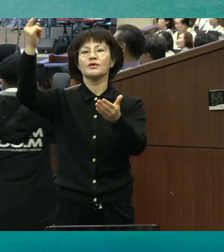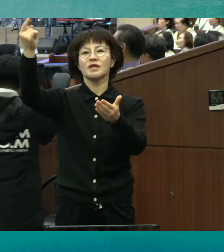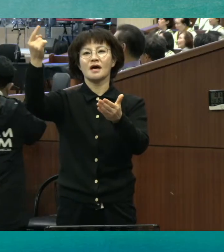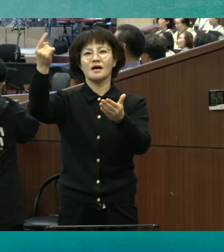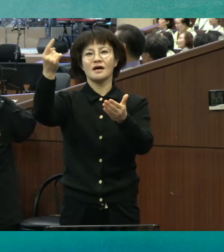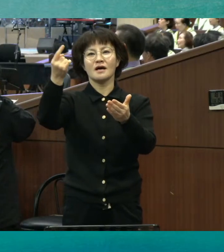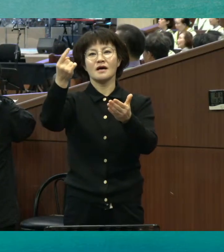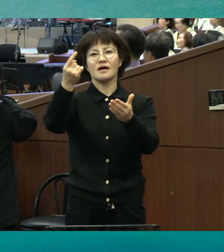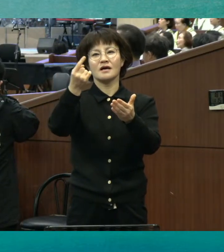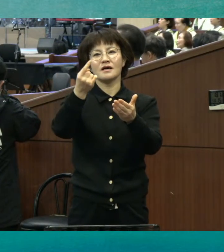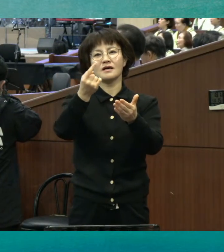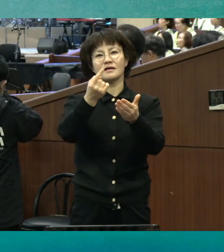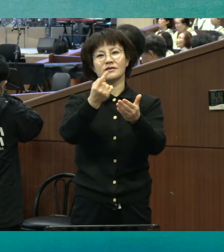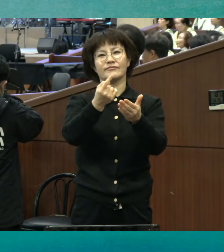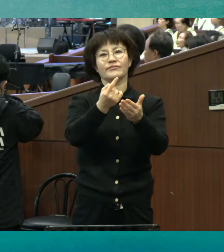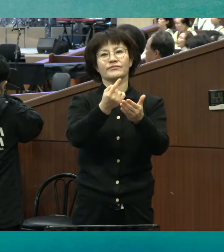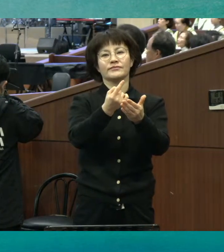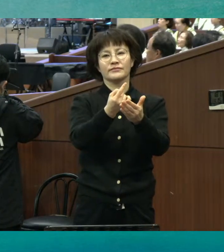왔노라.